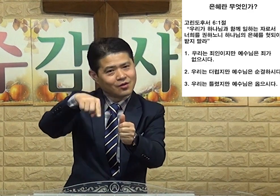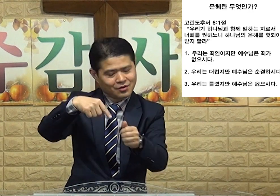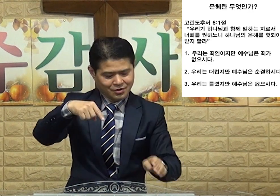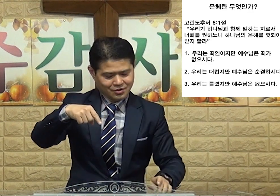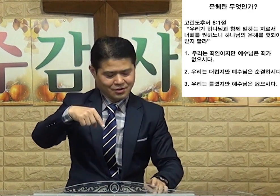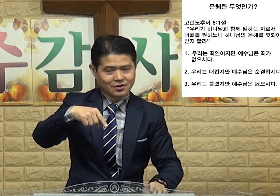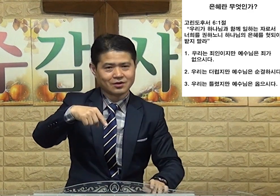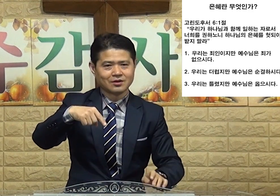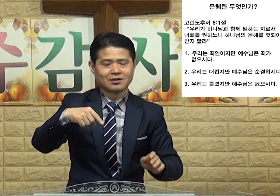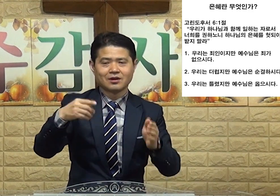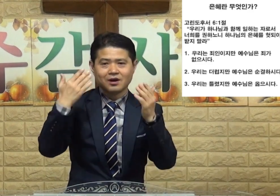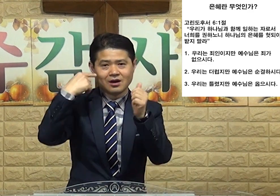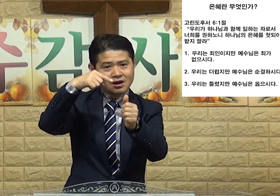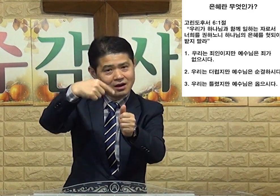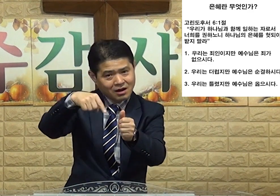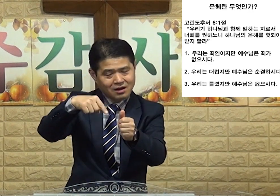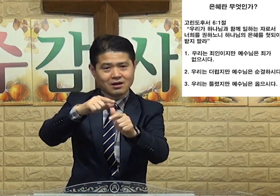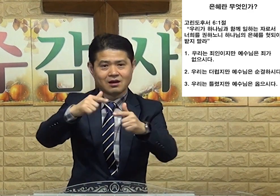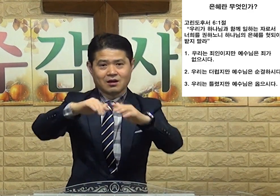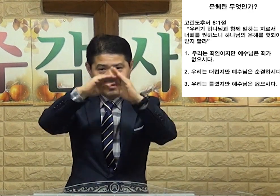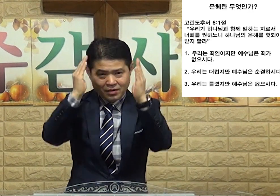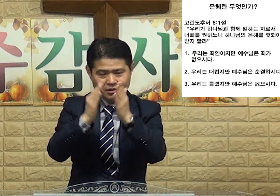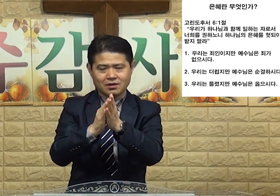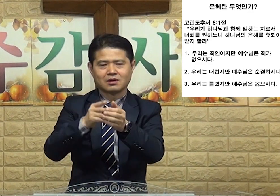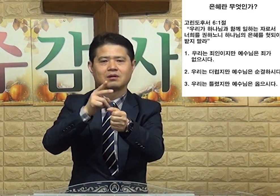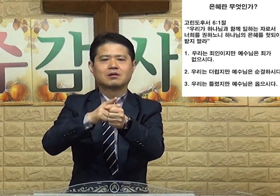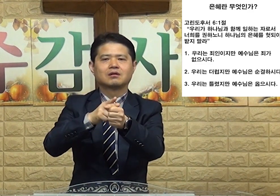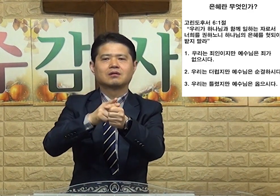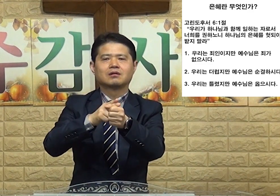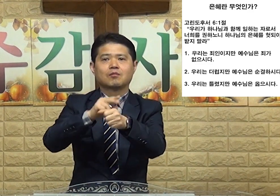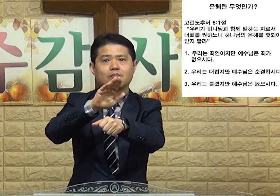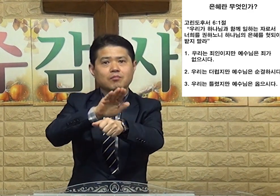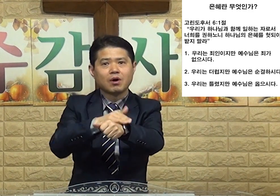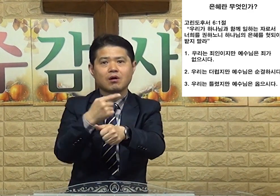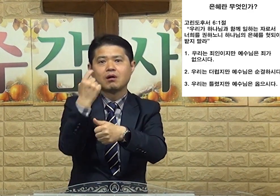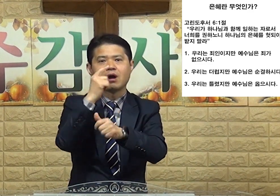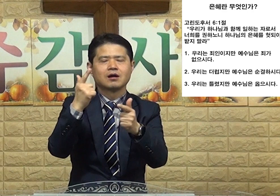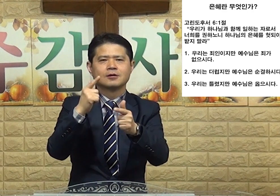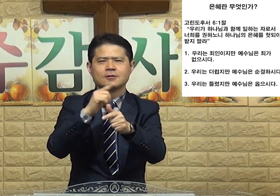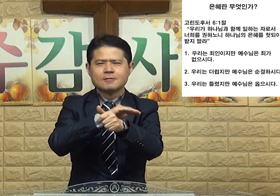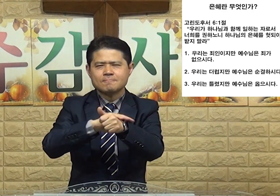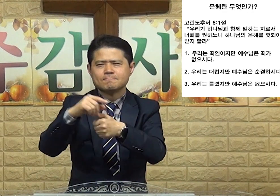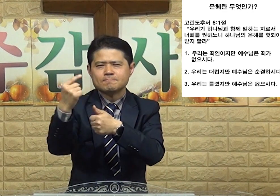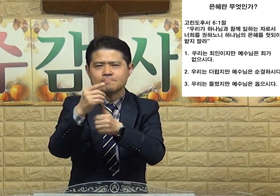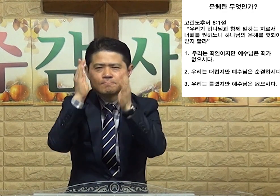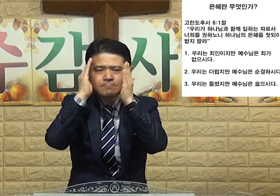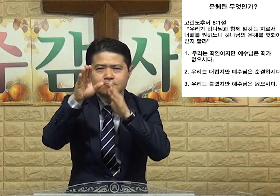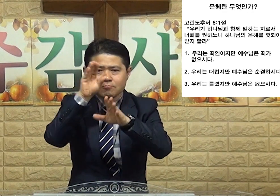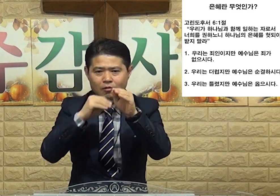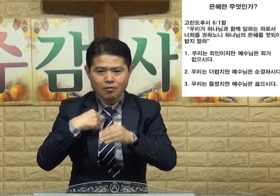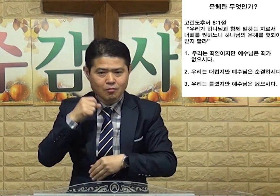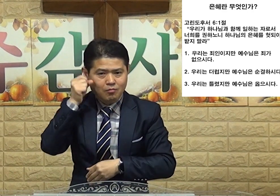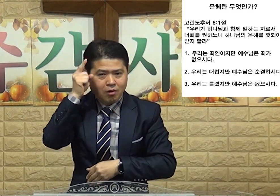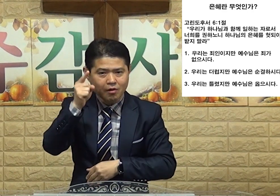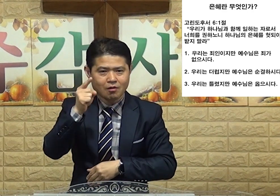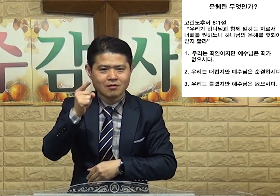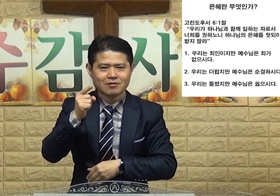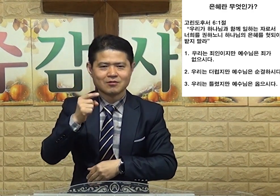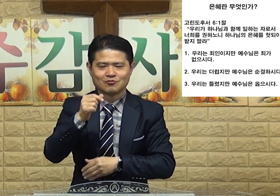또 학교에서 이 교육을 받을 때 이 모든 것들, 이 선생님이 정말 꼼꼼하게 우리를